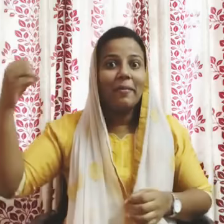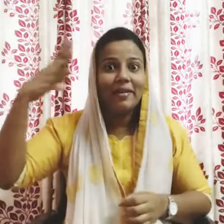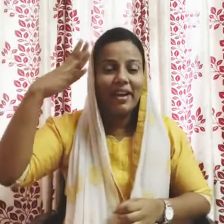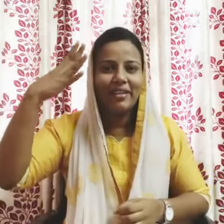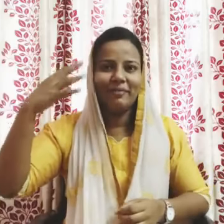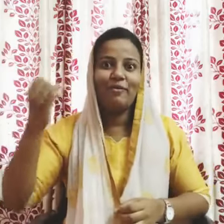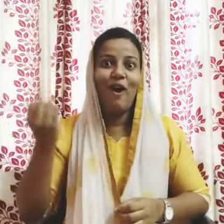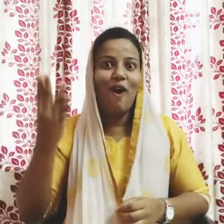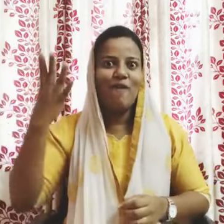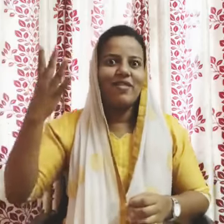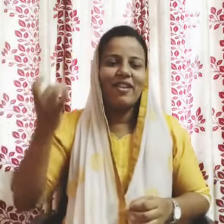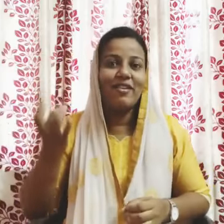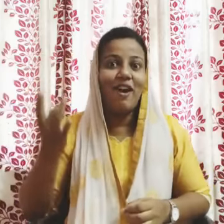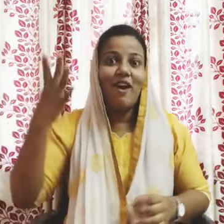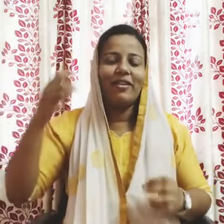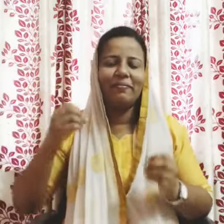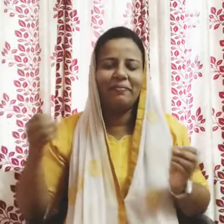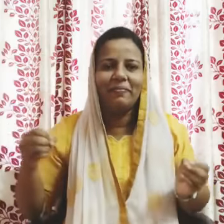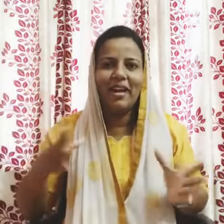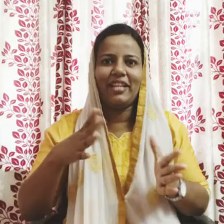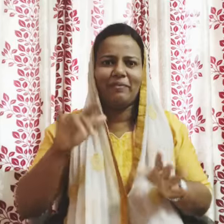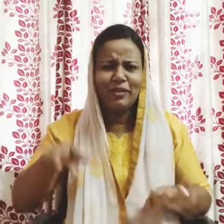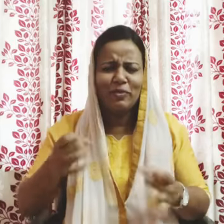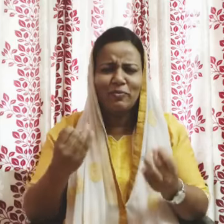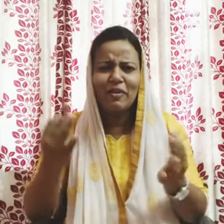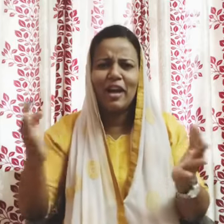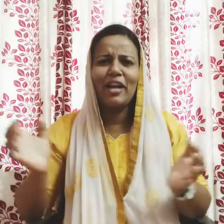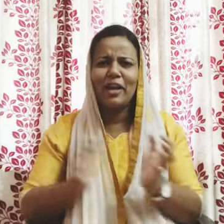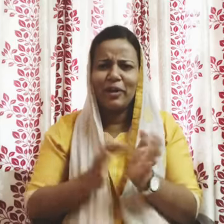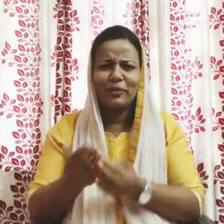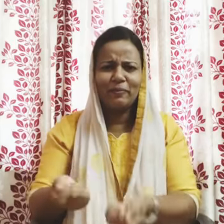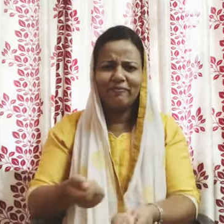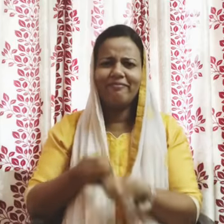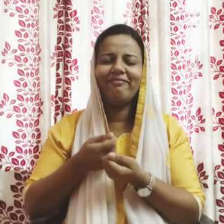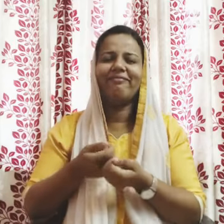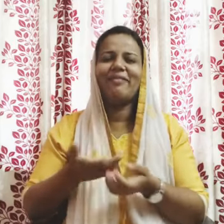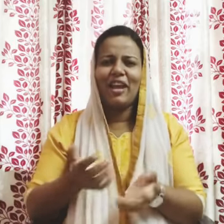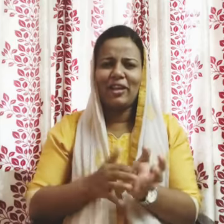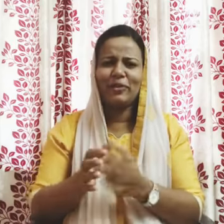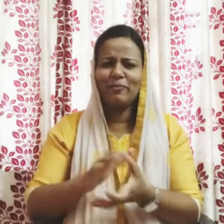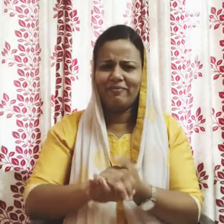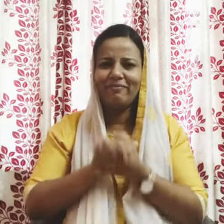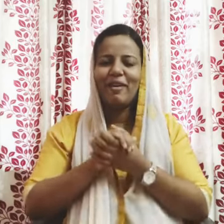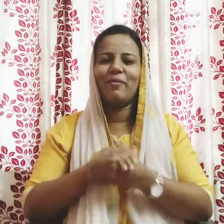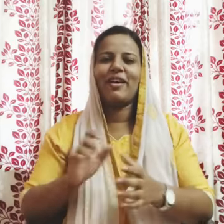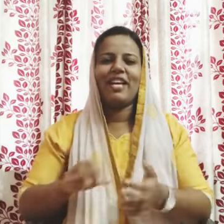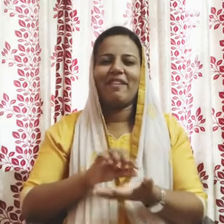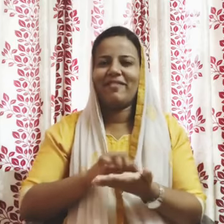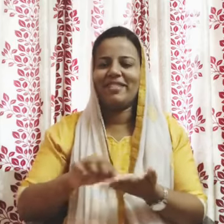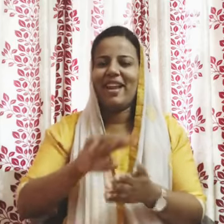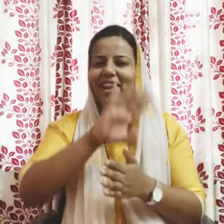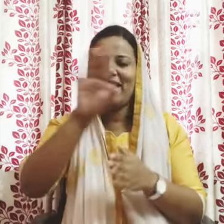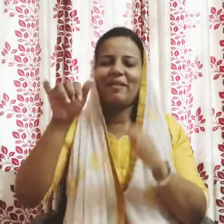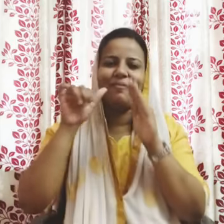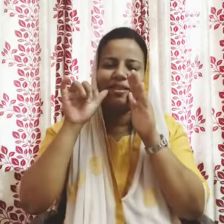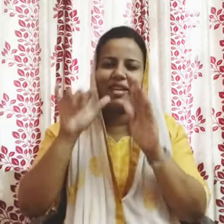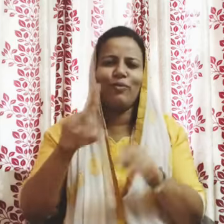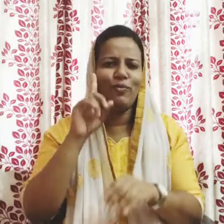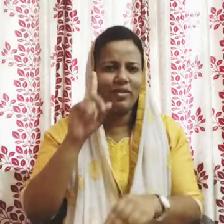ഉഷസിന്റെ അനുഭവങ്ങളിലേക്ക് യേശുവിന്റെ നാമത്തിൽ അനേകർ ഇന്ന് പകൽക്കാലം കൈപിടിച്ച് കയറ്റപ്പെടുന്നതിനായി സ്തോത്രം. ഈ വചനങ്ങളാൽ കർത്താവ് നിങ്ങളെ അനുഗ്രഹിക്കട്ടെ.